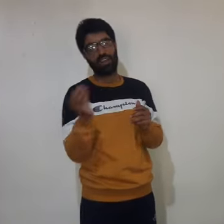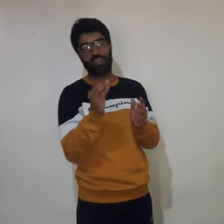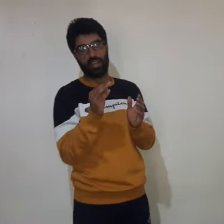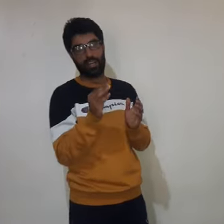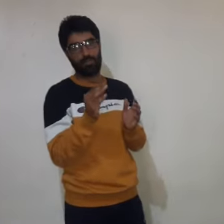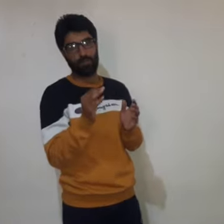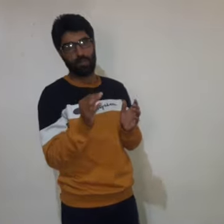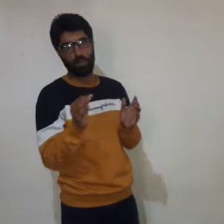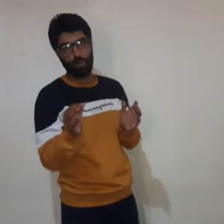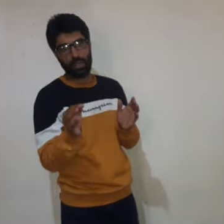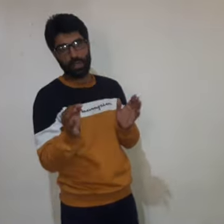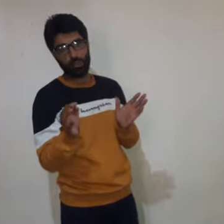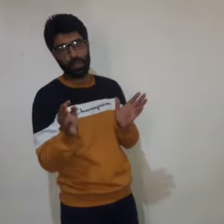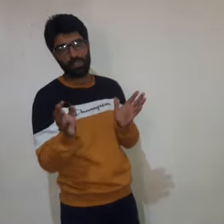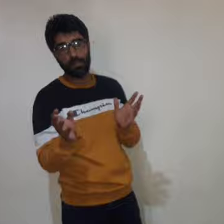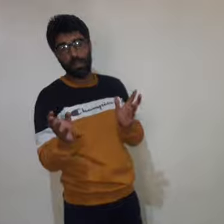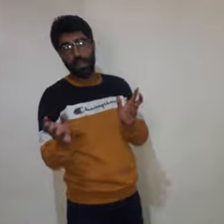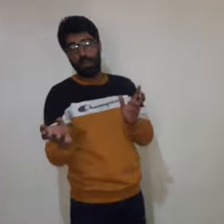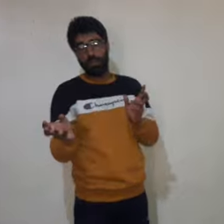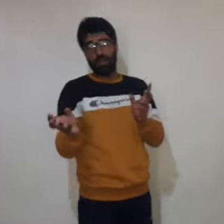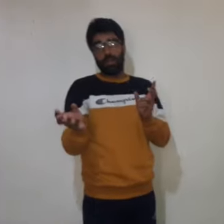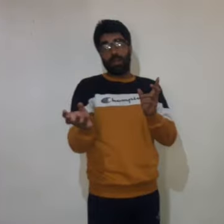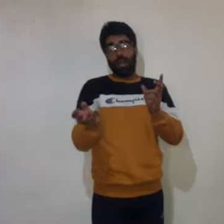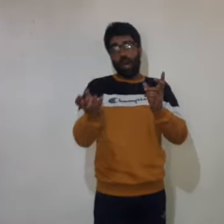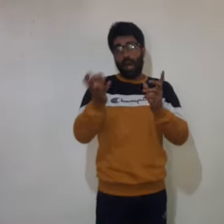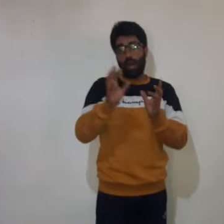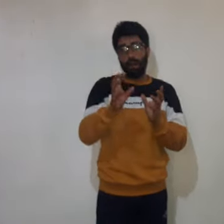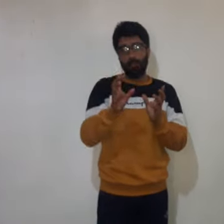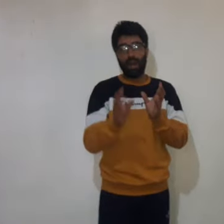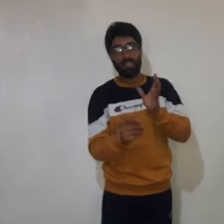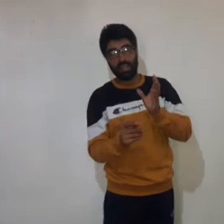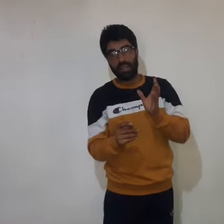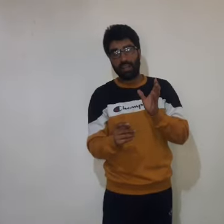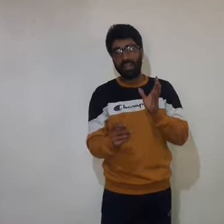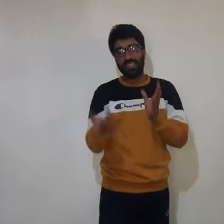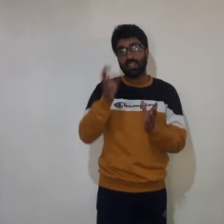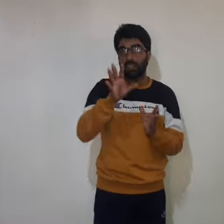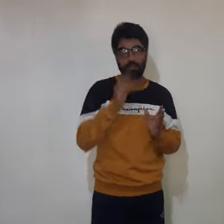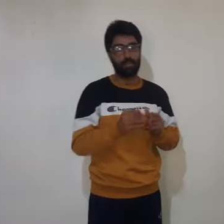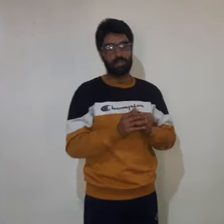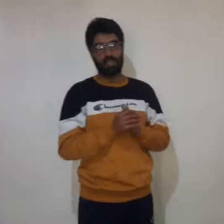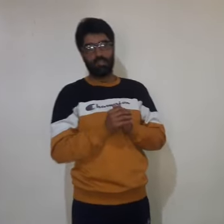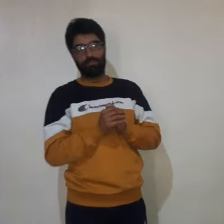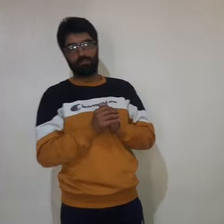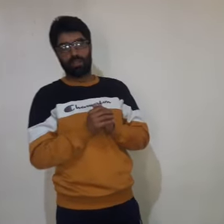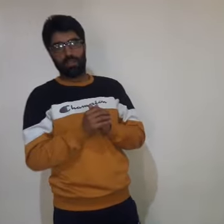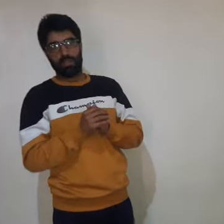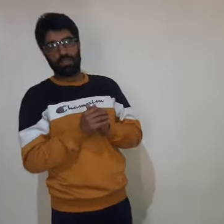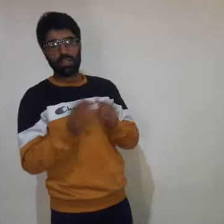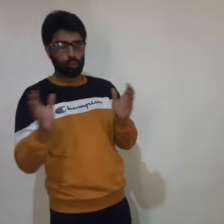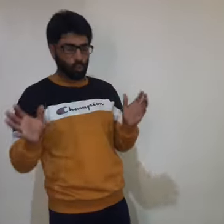जाने के। ओके डियर स्टूडेंट्स, अब हम बात करेंगे इसके सिम्टम्स के। डियर